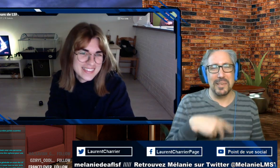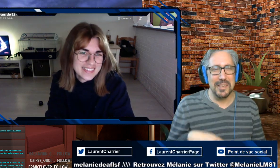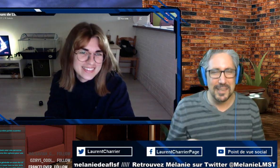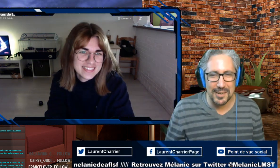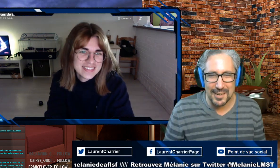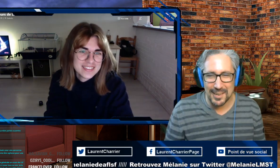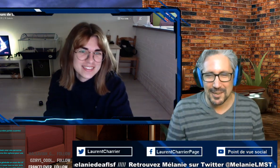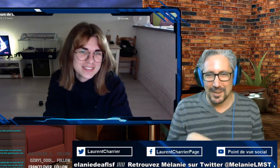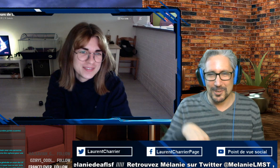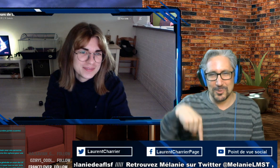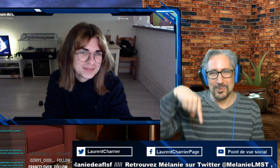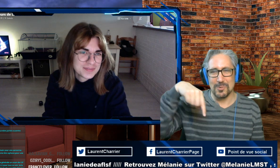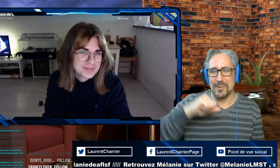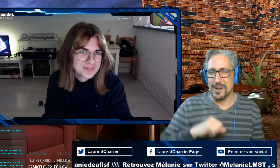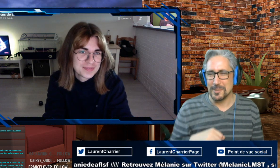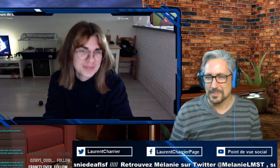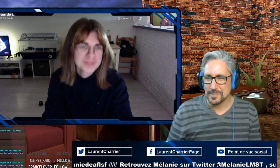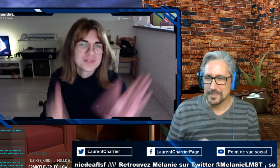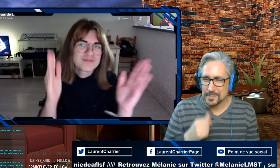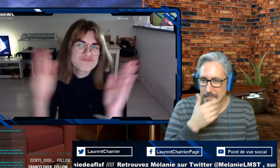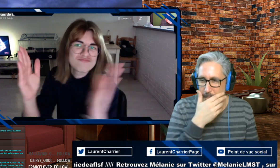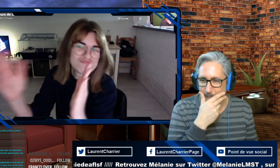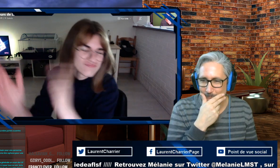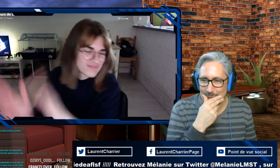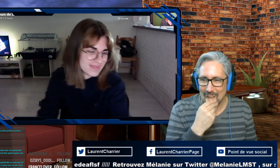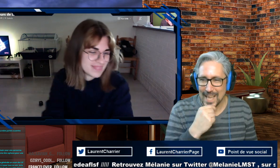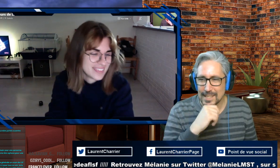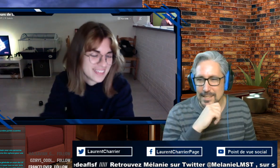P, Q, on va voir.